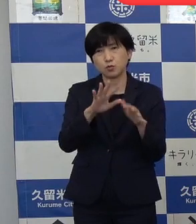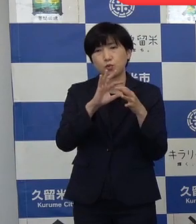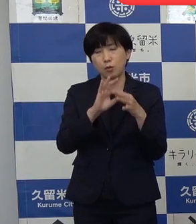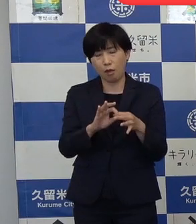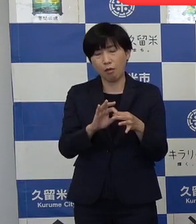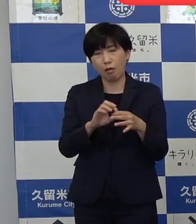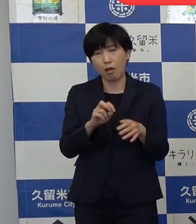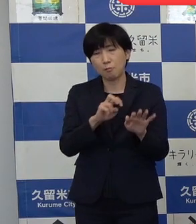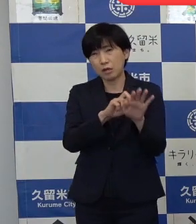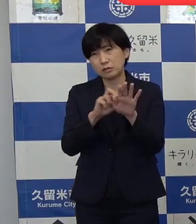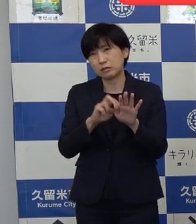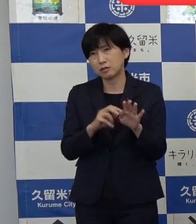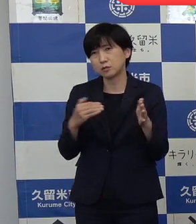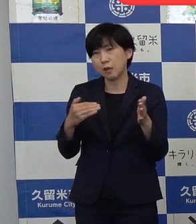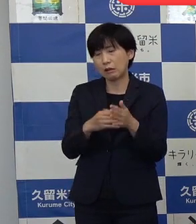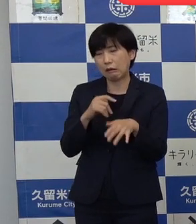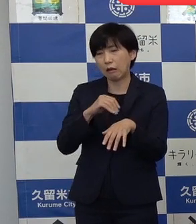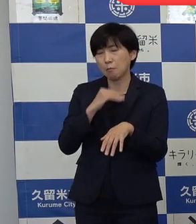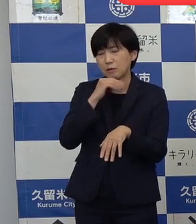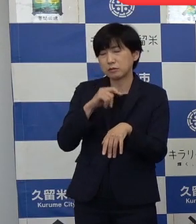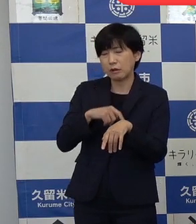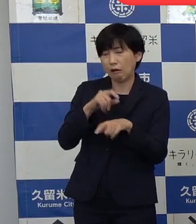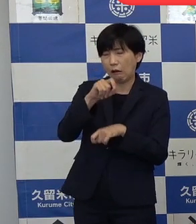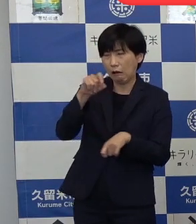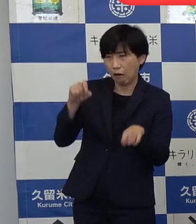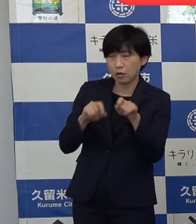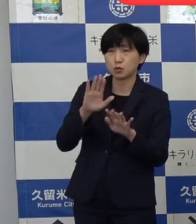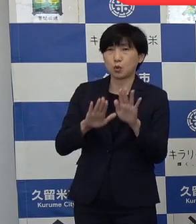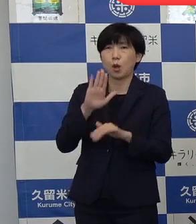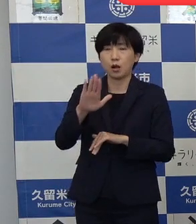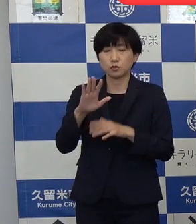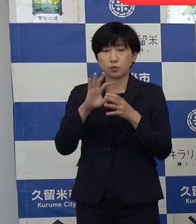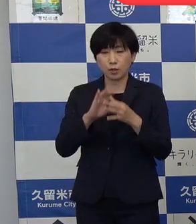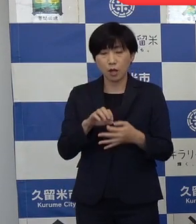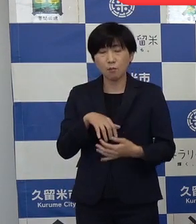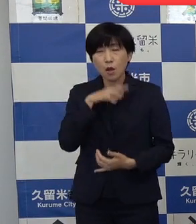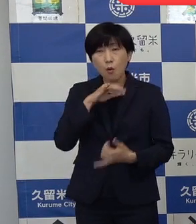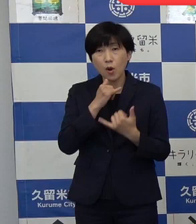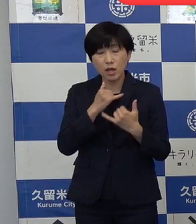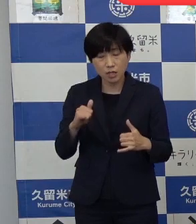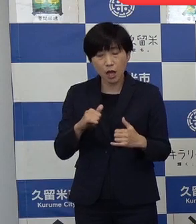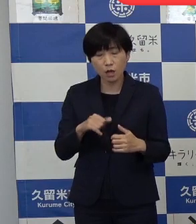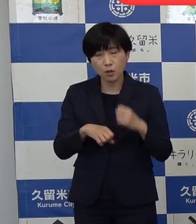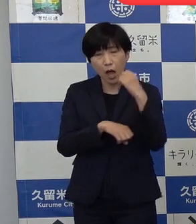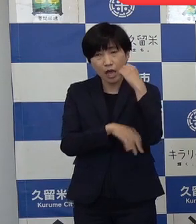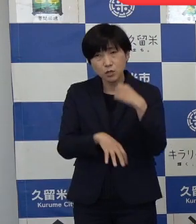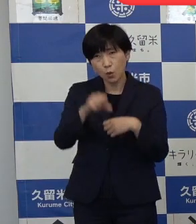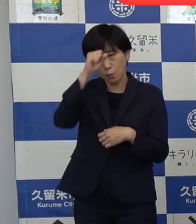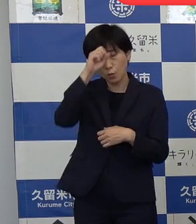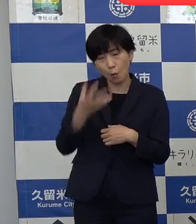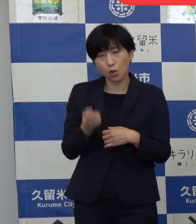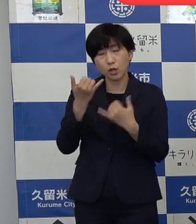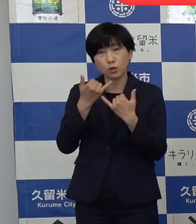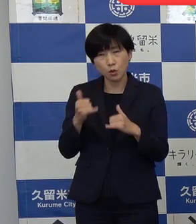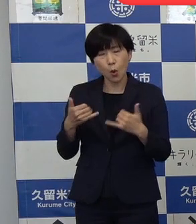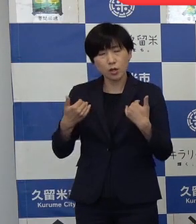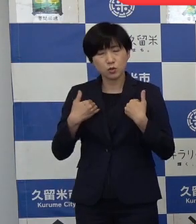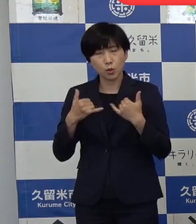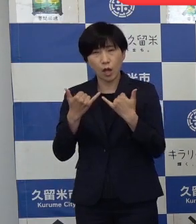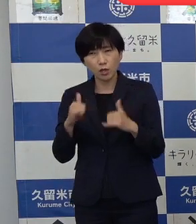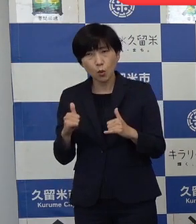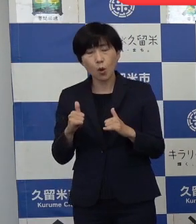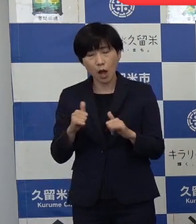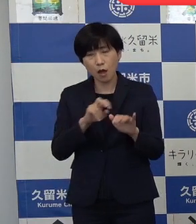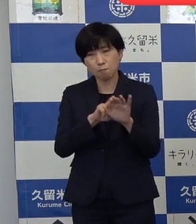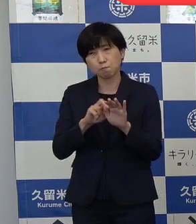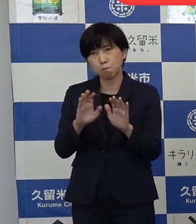長時間の待ち時間が生じております。高齢者や基礎疾患のある方、それから必要な人が医療を受